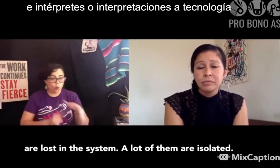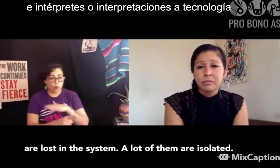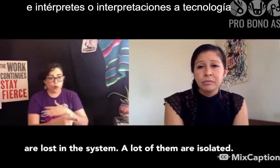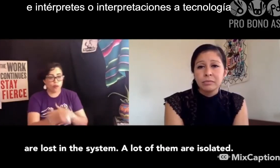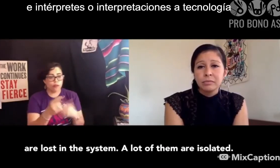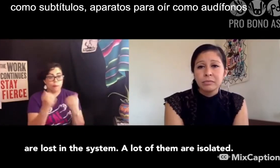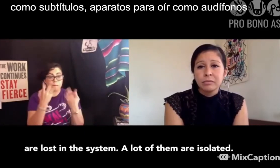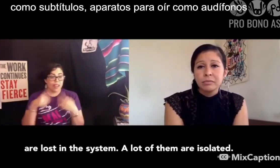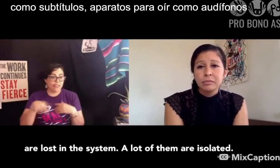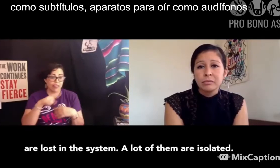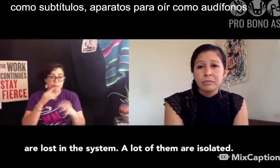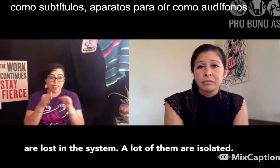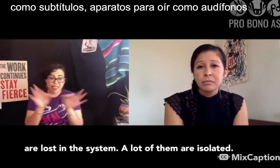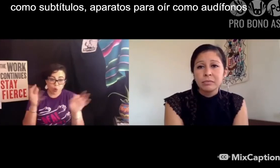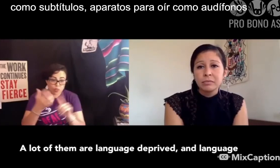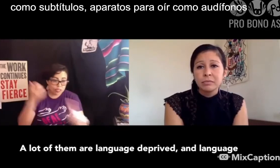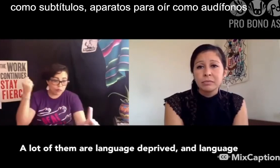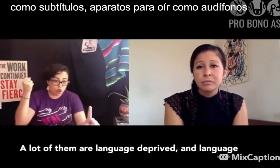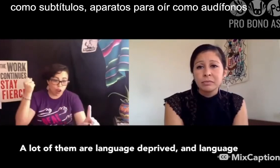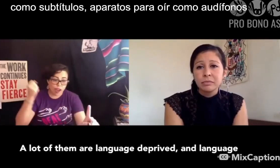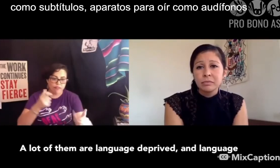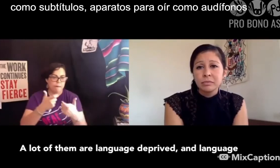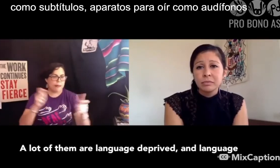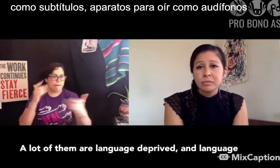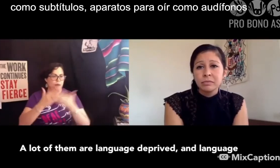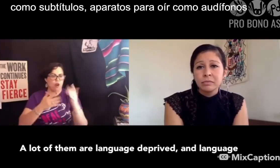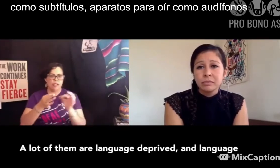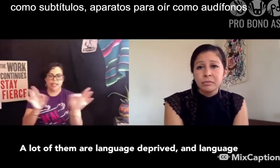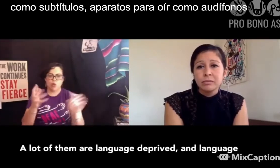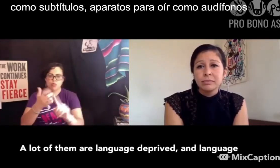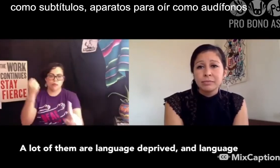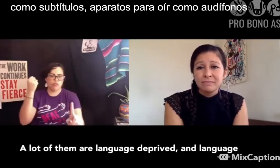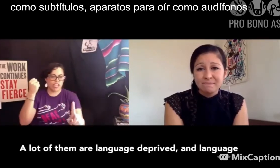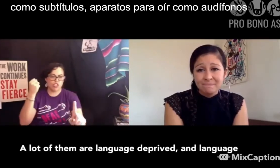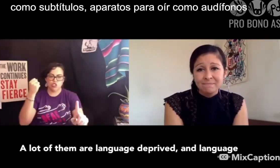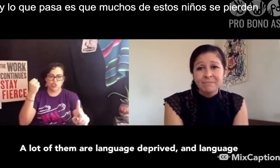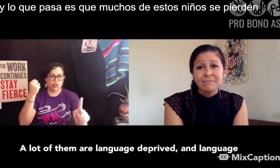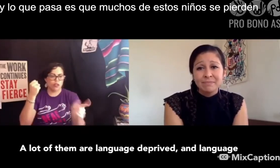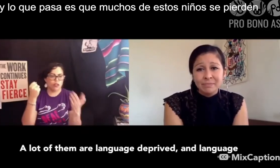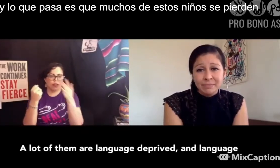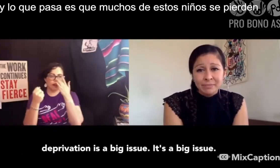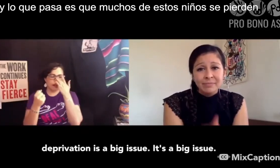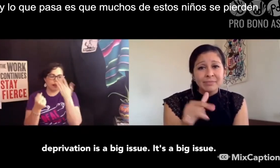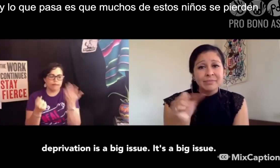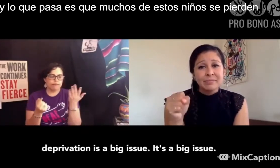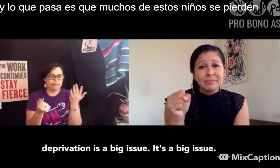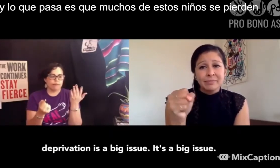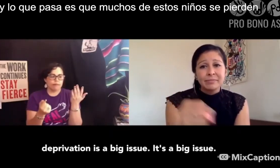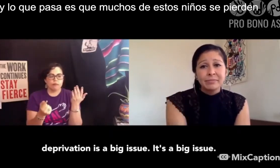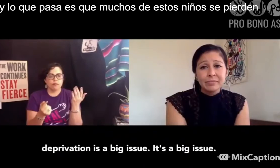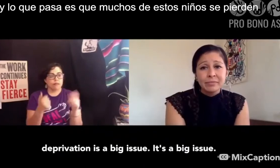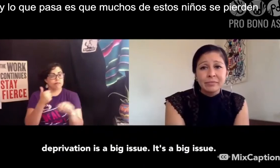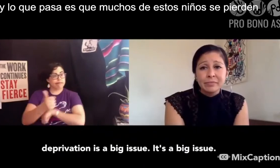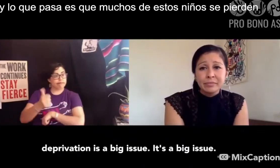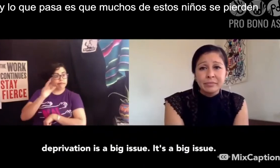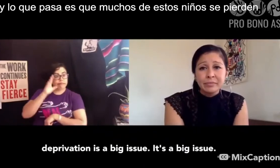a tecnología como subtítulos, aparatos para oír como audífonos. Y lo que pasa es que